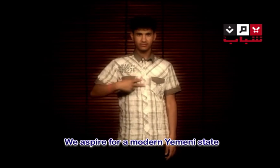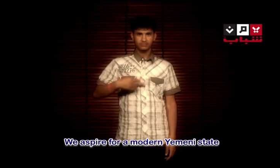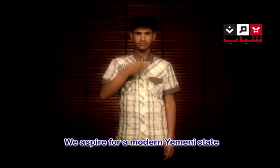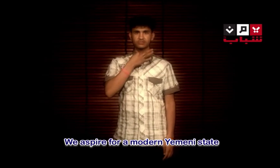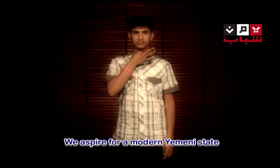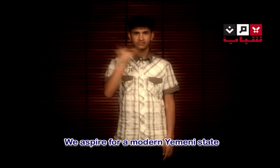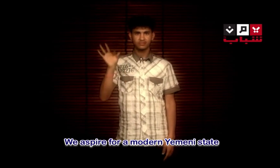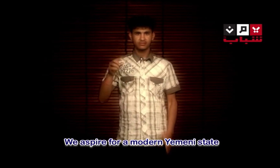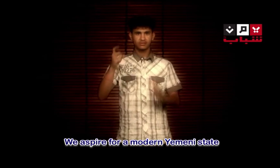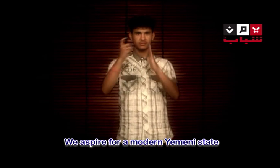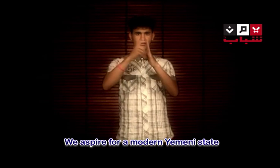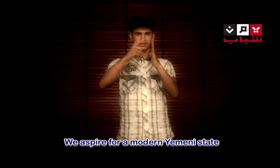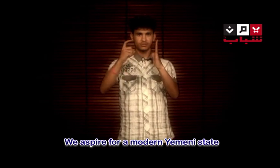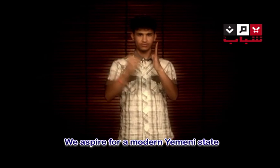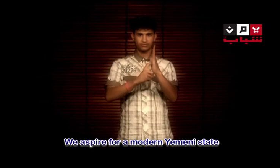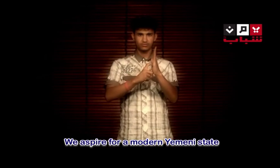نتمنى دولة يمنية حديثة،